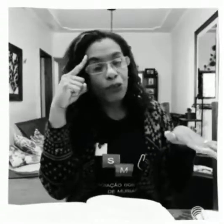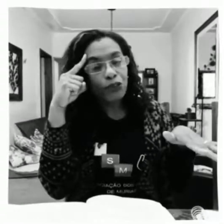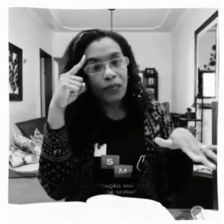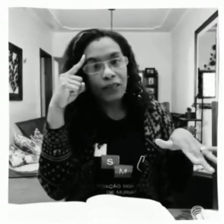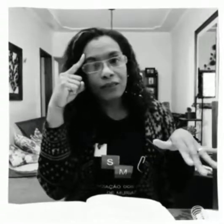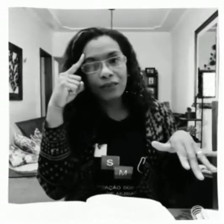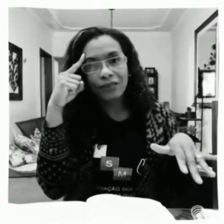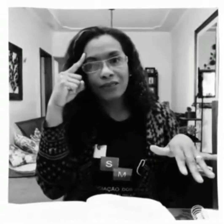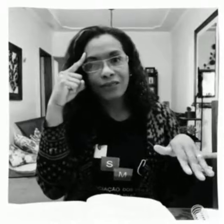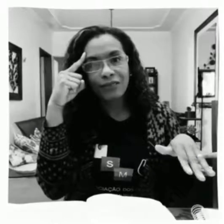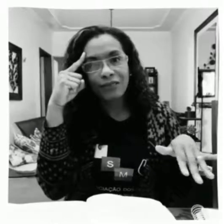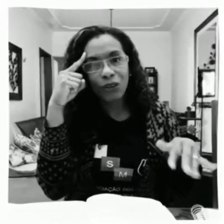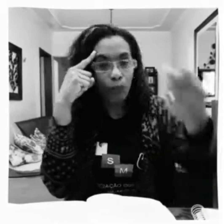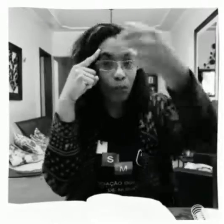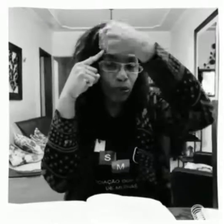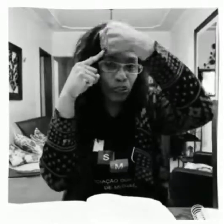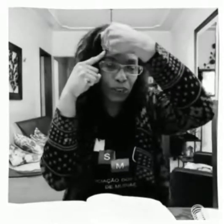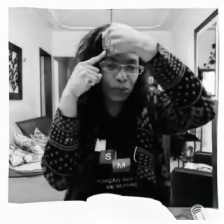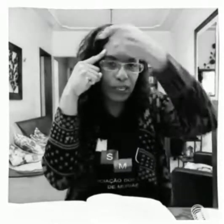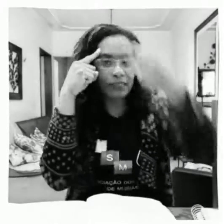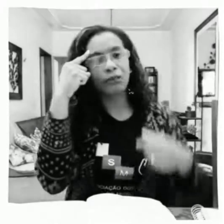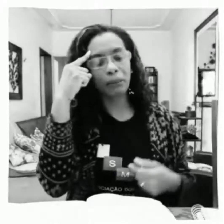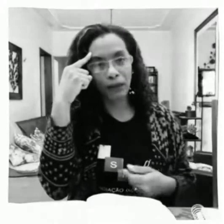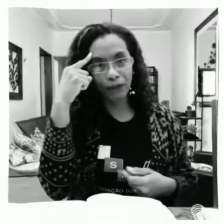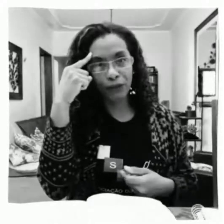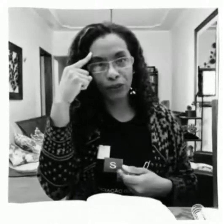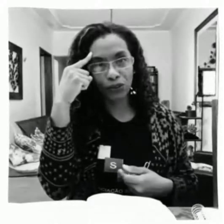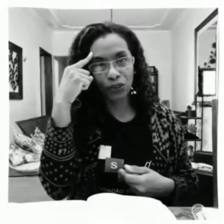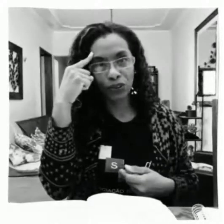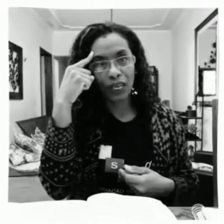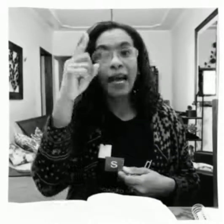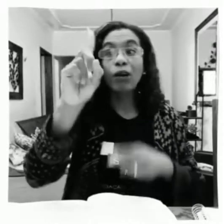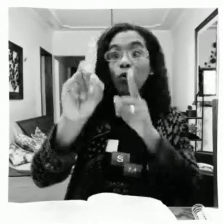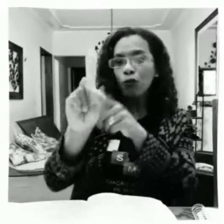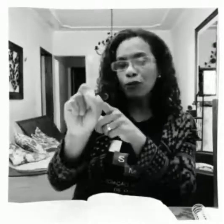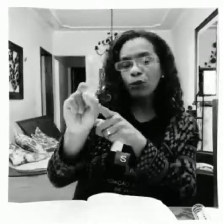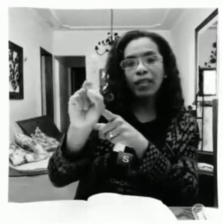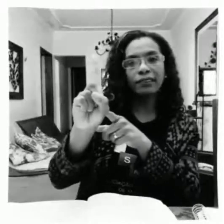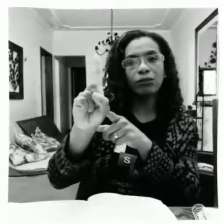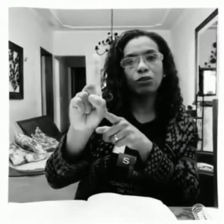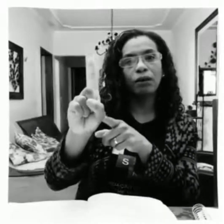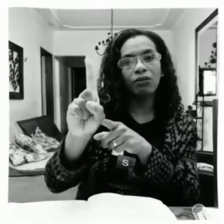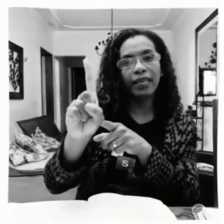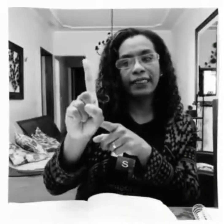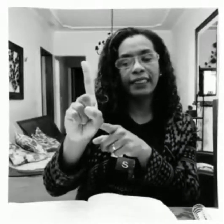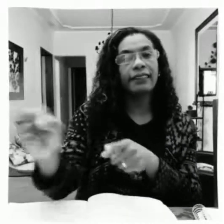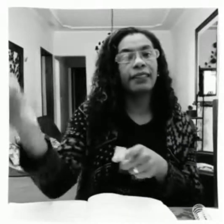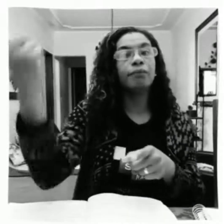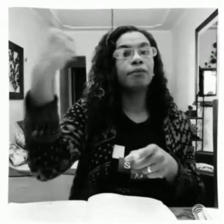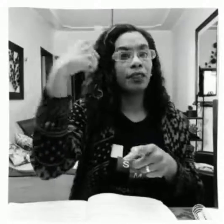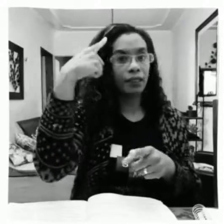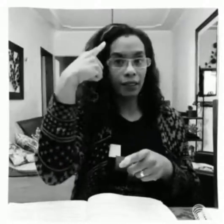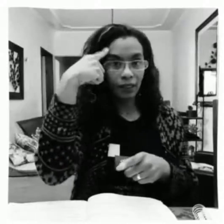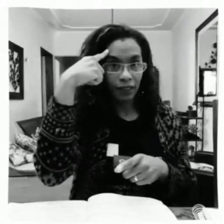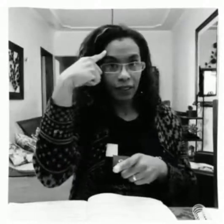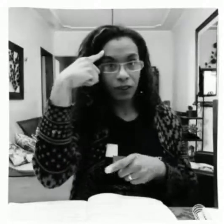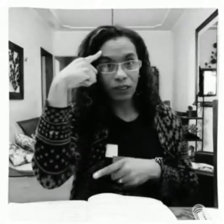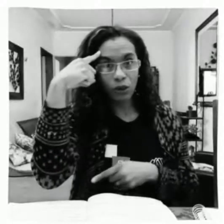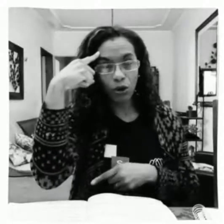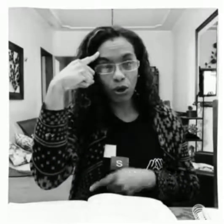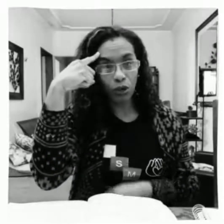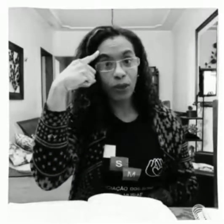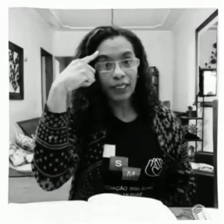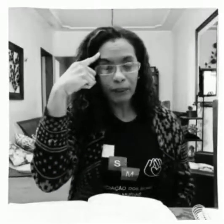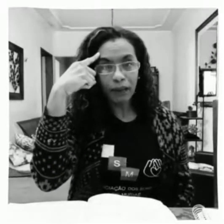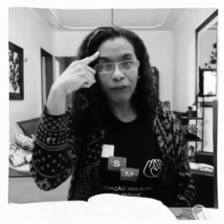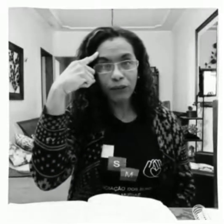não tem movimento. O ponto de articulação na minha fronte. A configuração de mão é a letra D. E